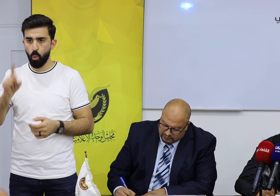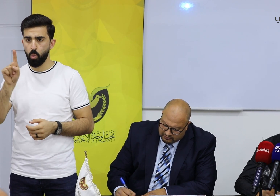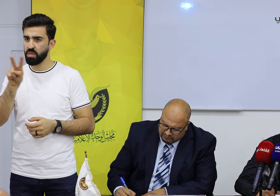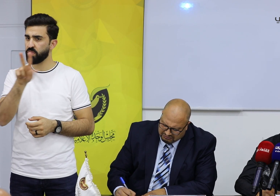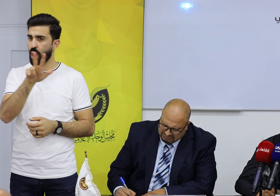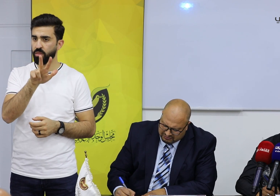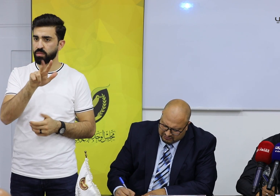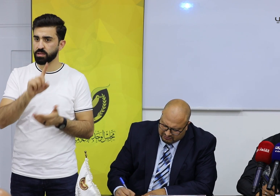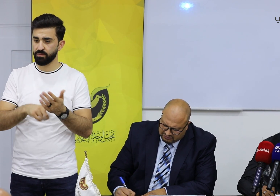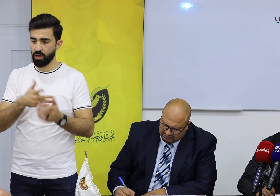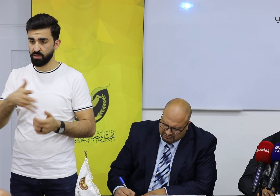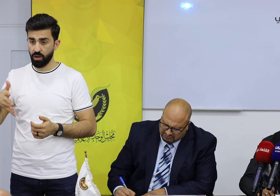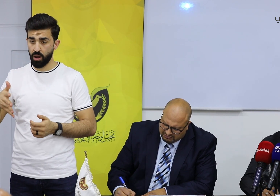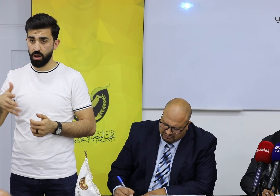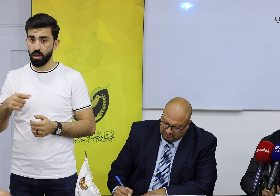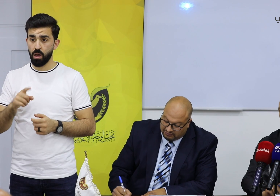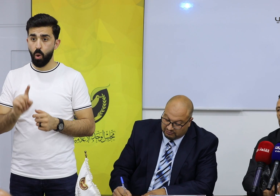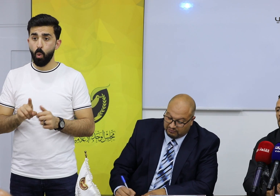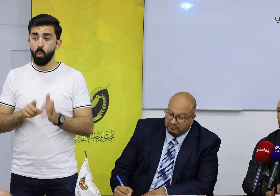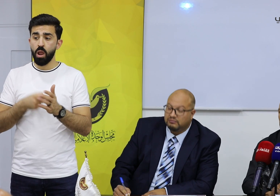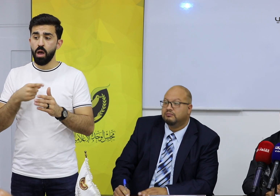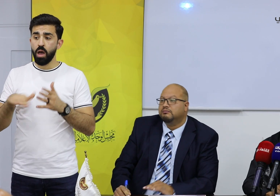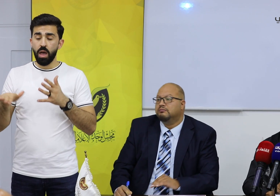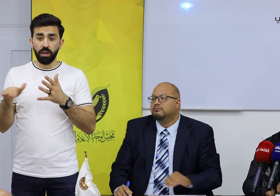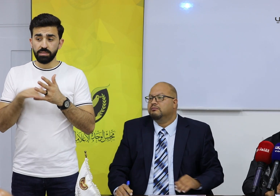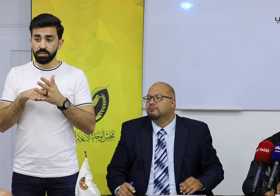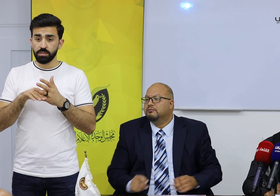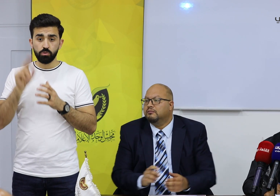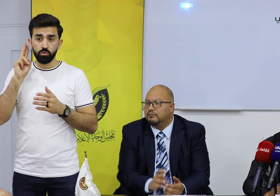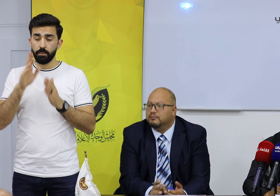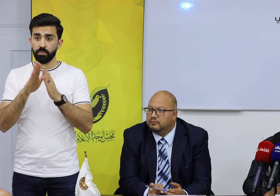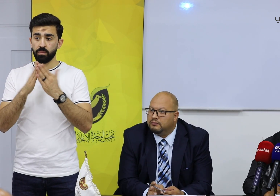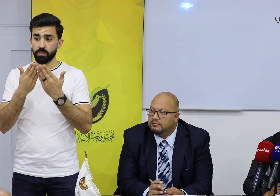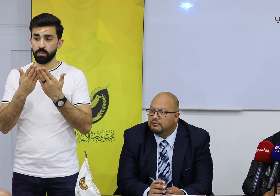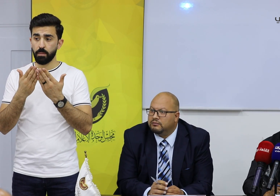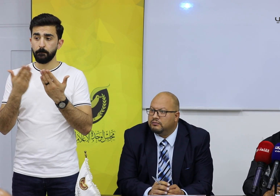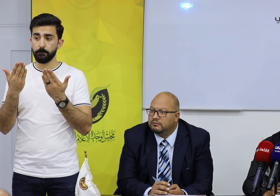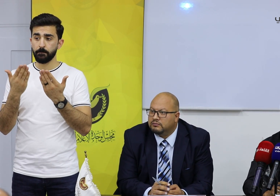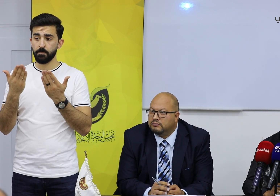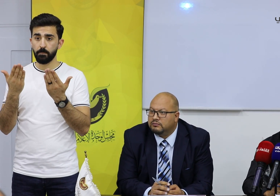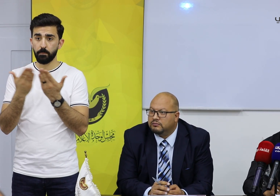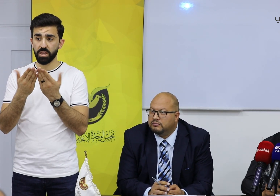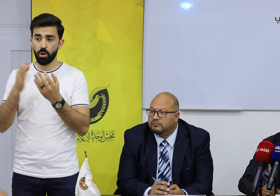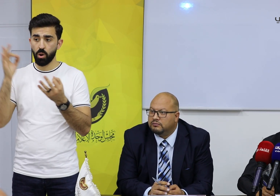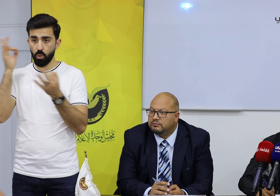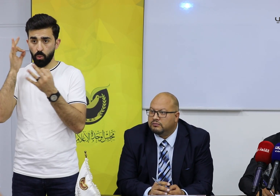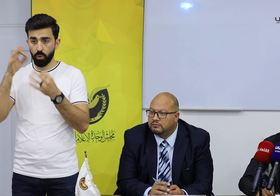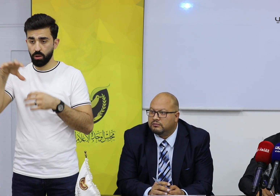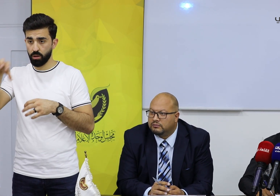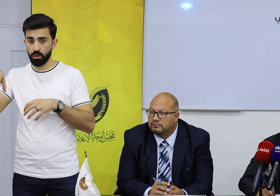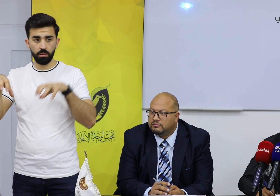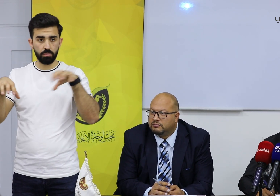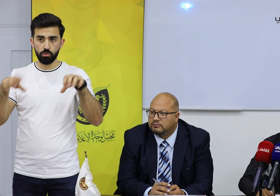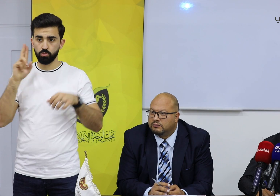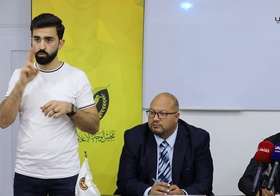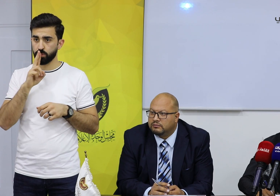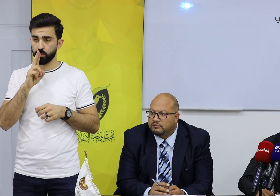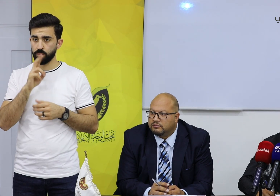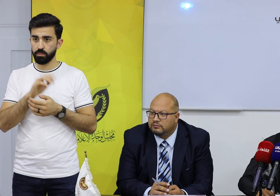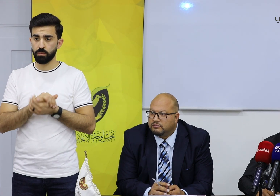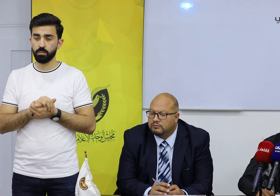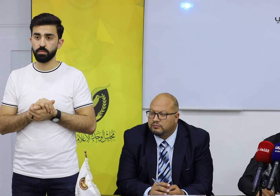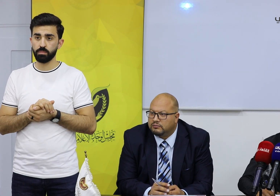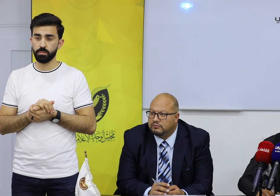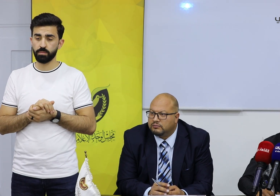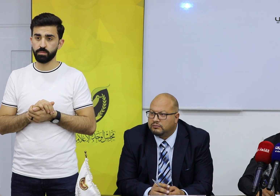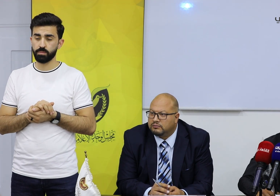هي نفسها تبعيد الصوم، هي نفسها تبعيد نعم صحيح اللي ما عندهاش